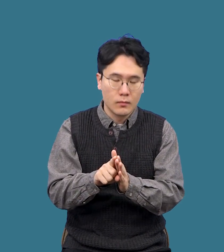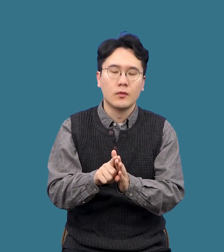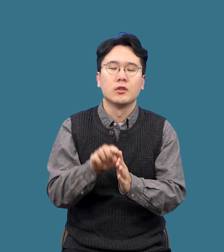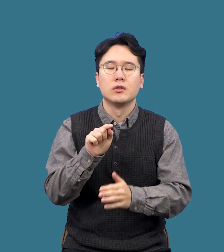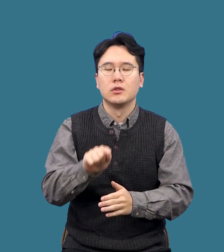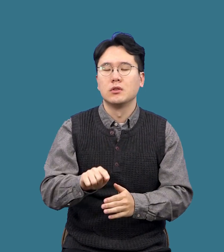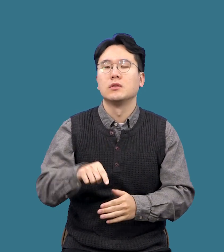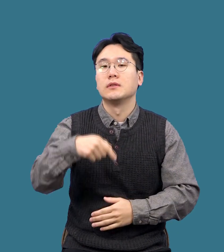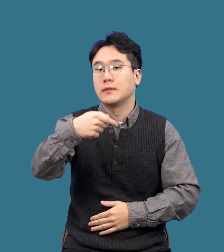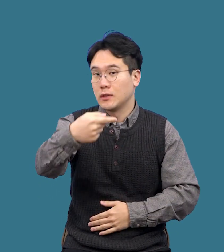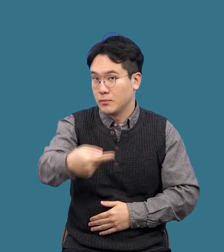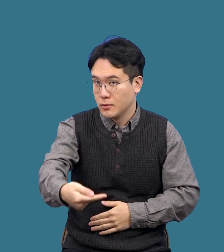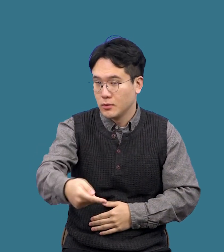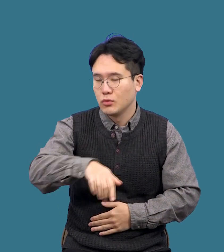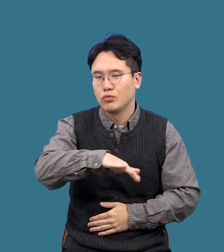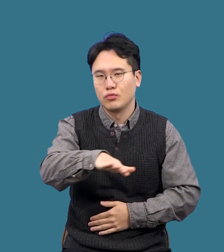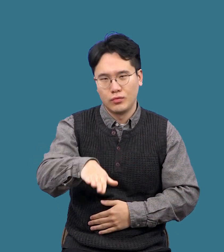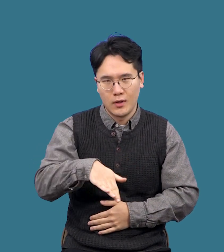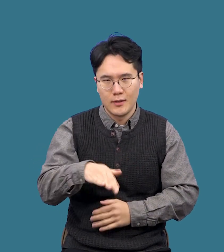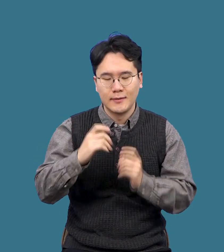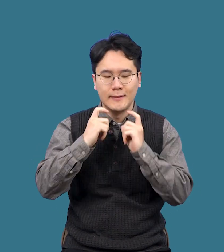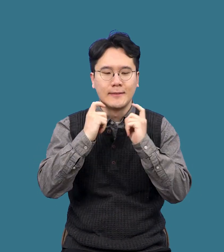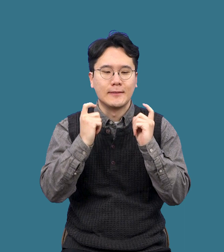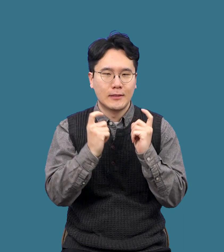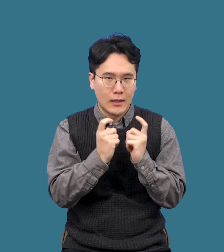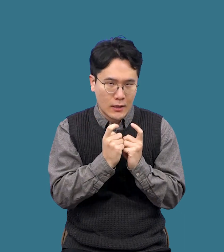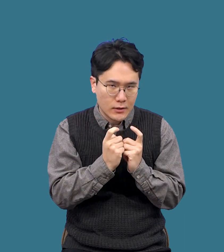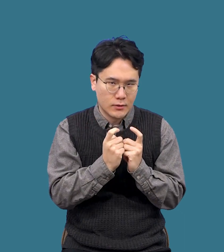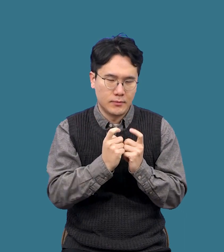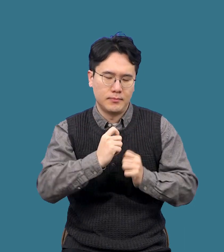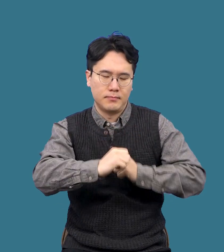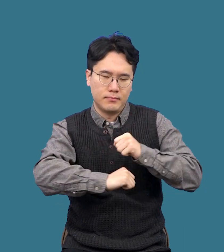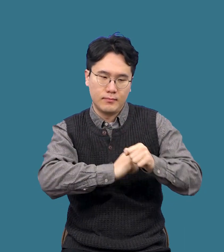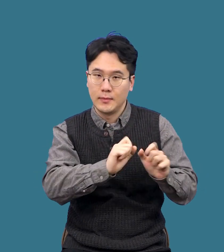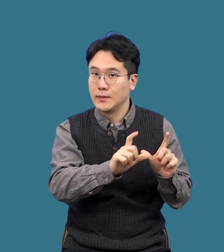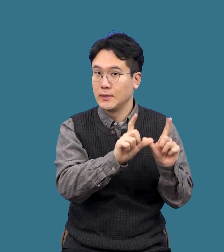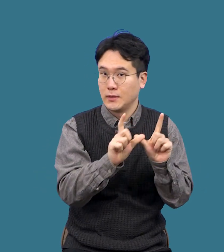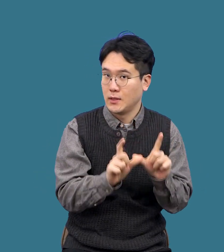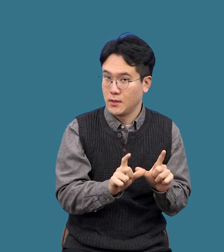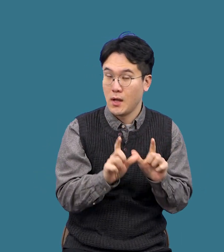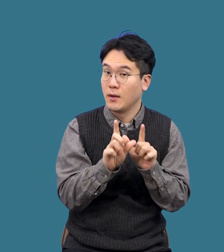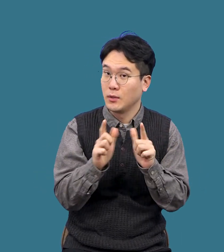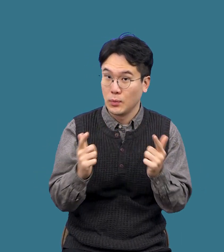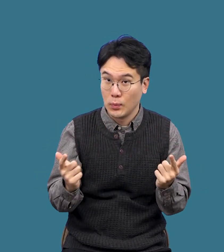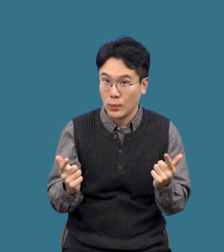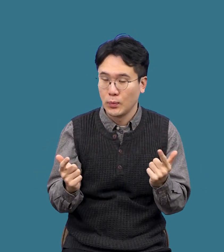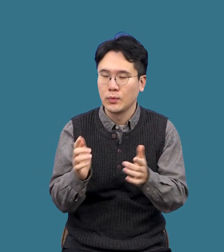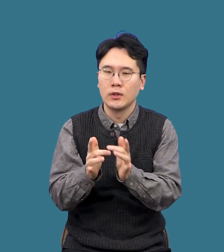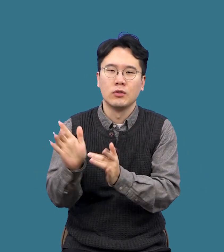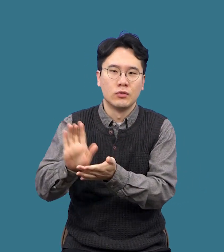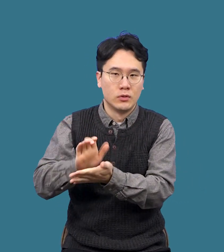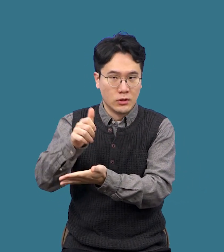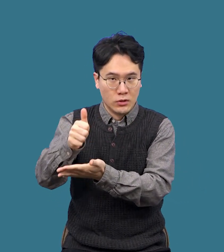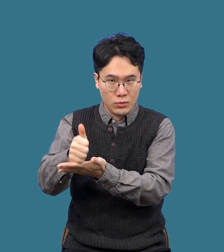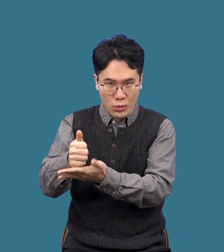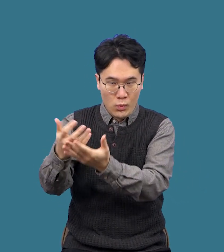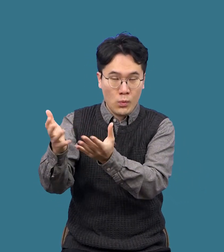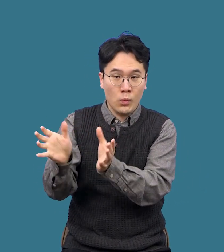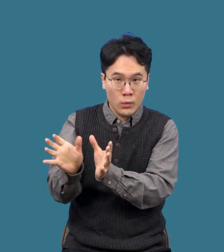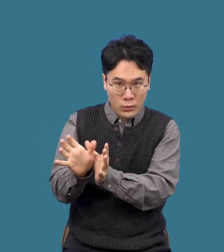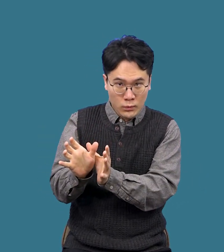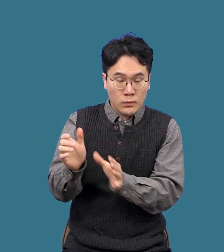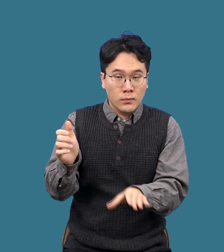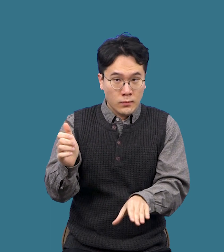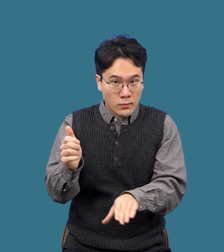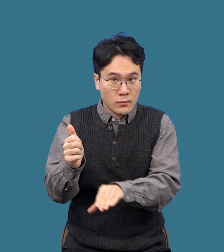아니라 예수 그리스도의 몸인 교회 공동체에 속한 지체가 되어 우리는